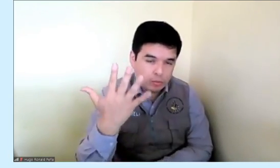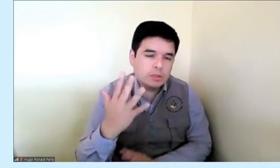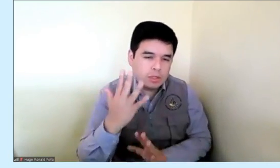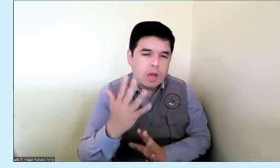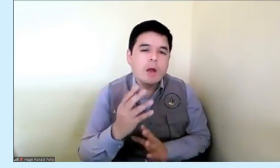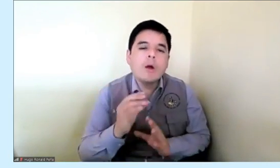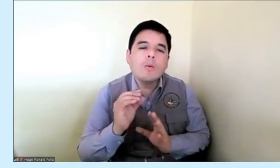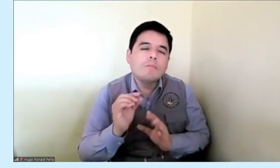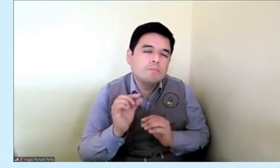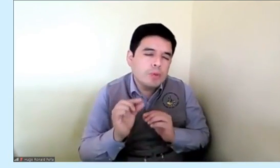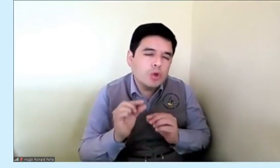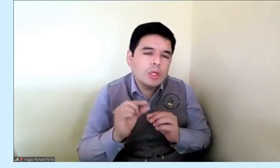¿Sí?